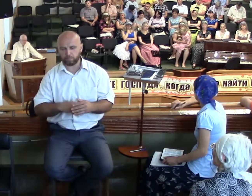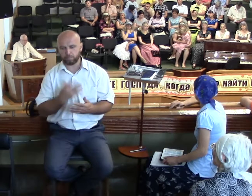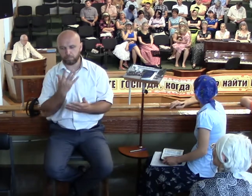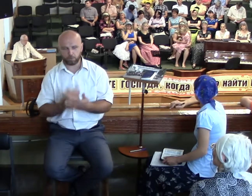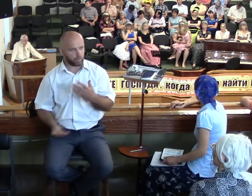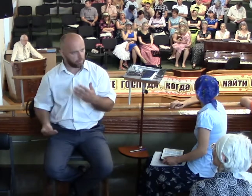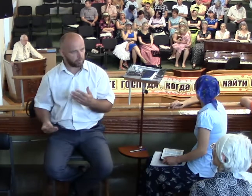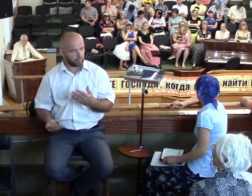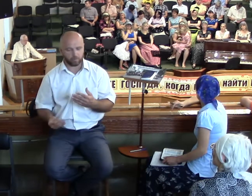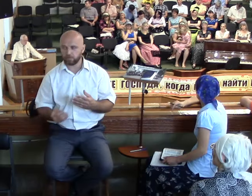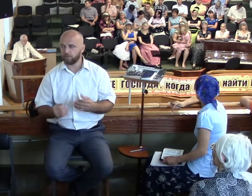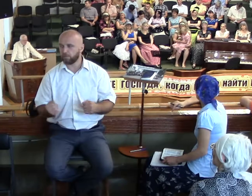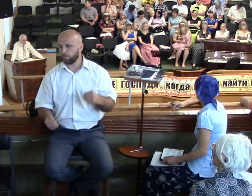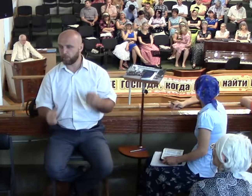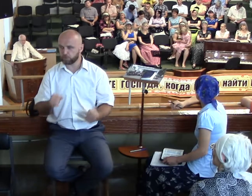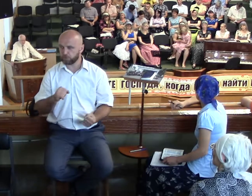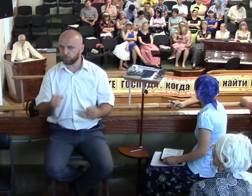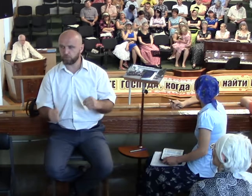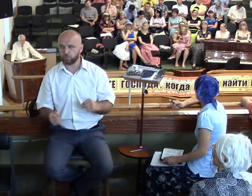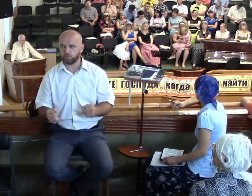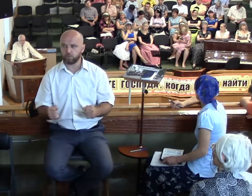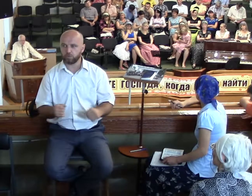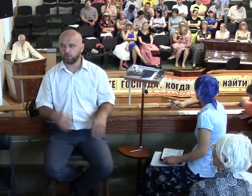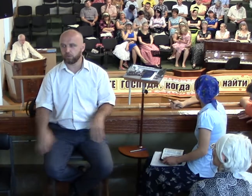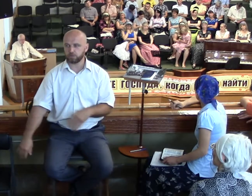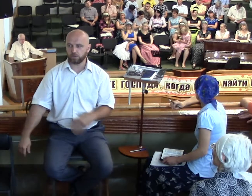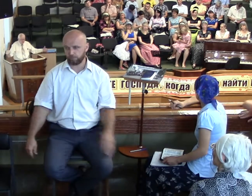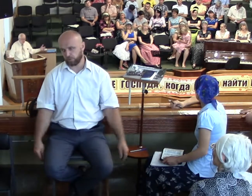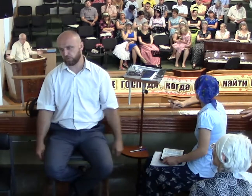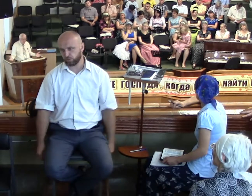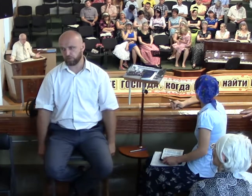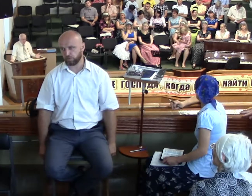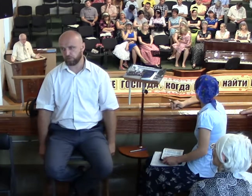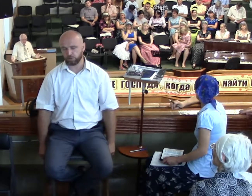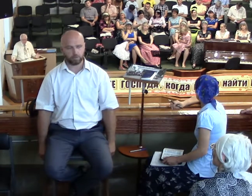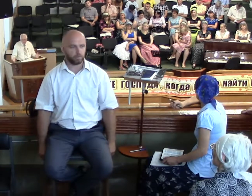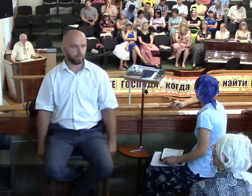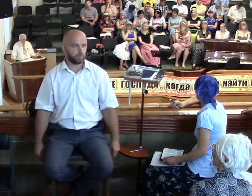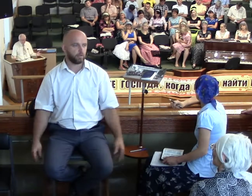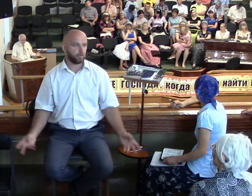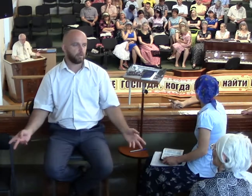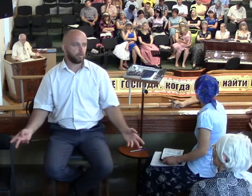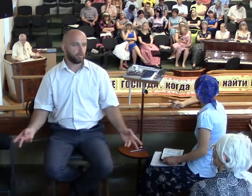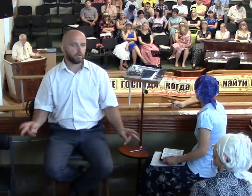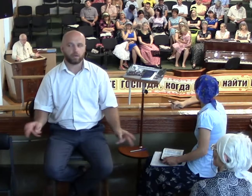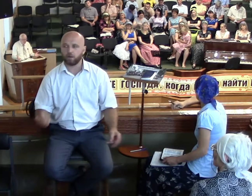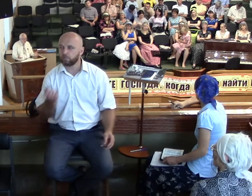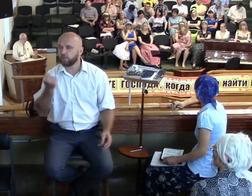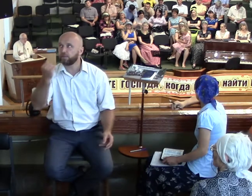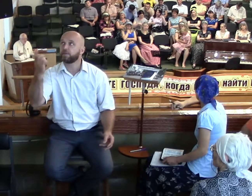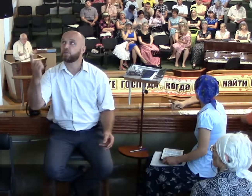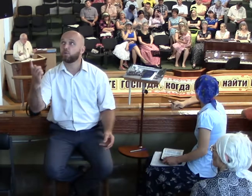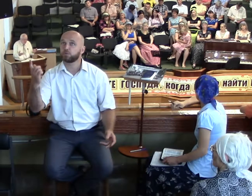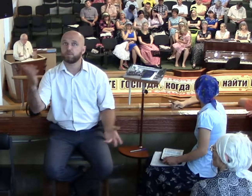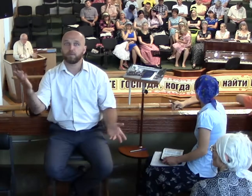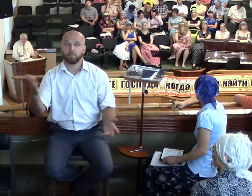потом теряется другое, как ослабевают руки, как ослабевает молитва, ну как благодарить Господа, ну